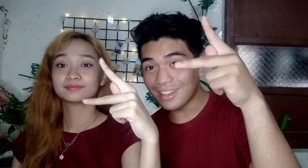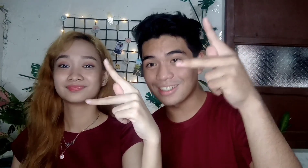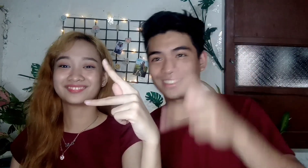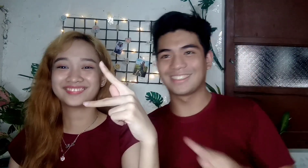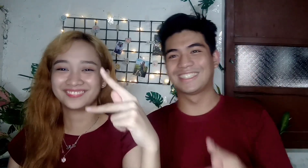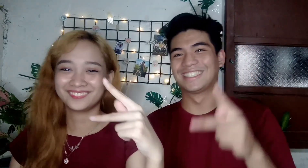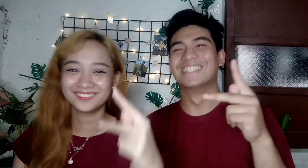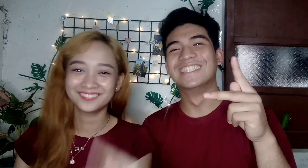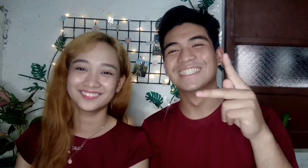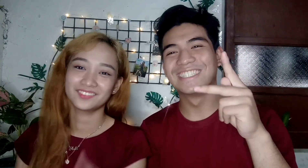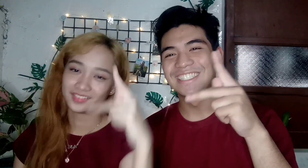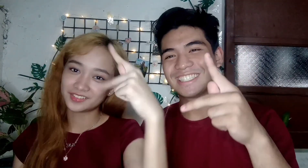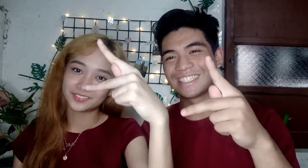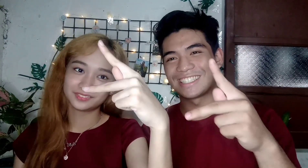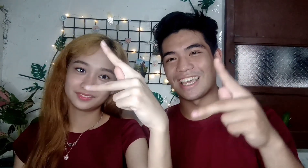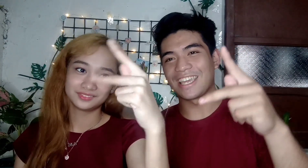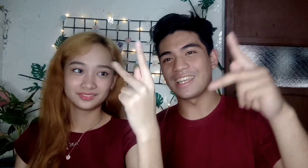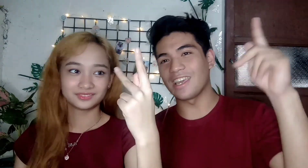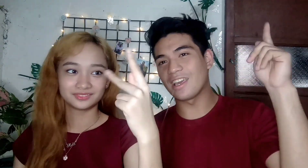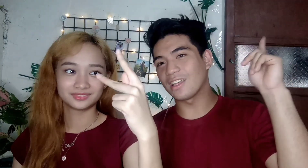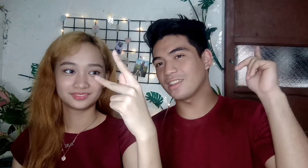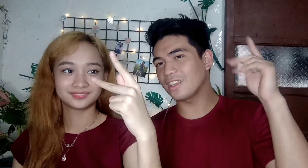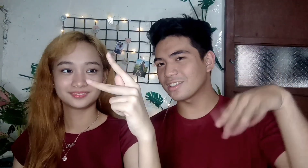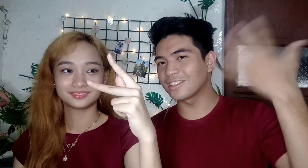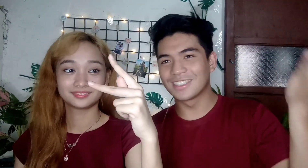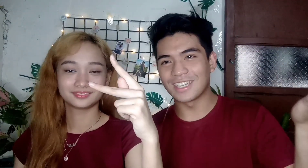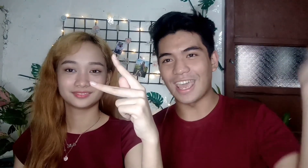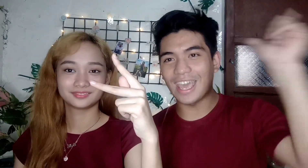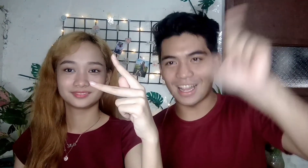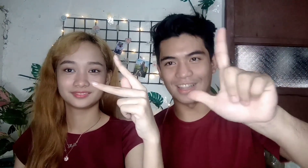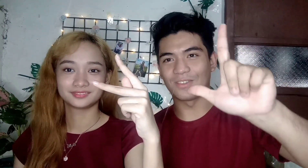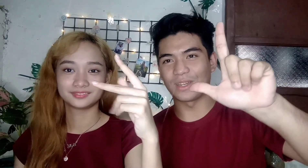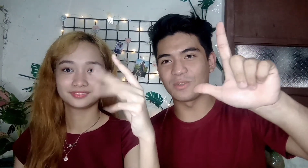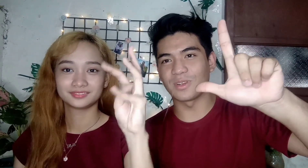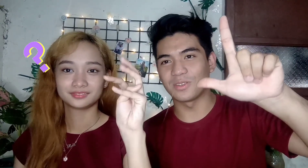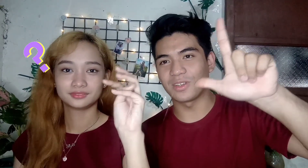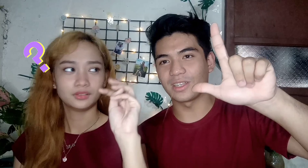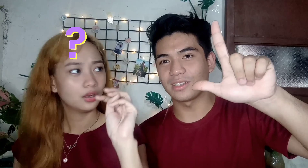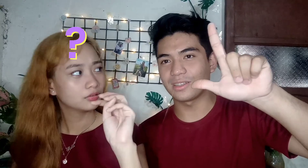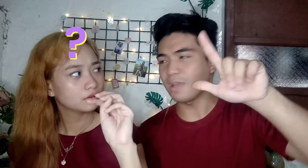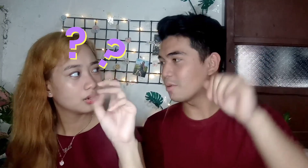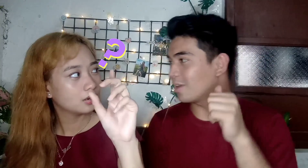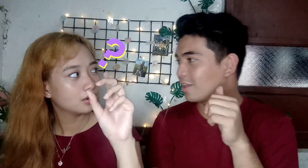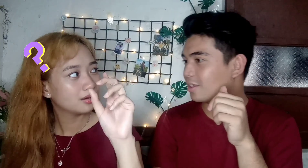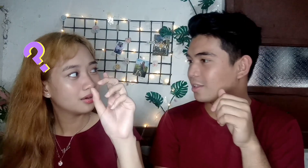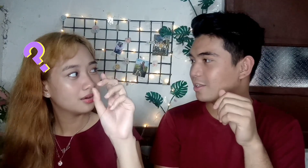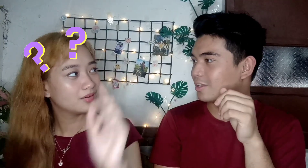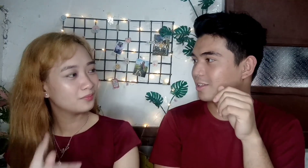Okay lang. Okay, next. L. Parang di marunong ngayon. Tama ba?